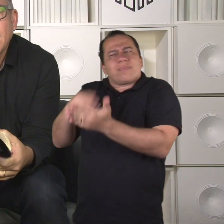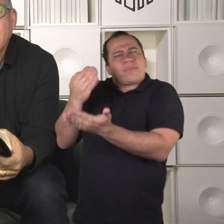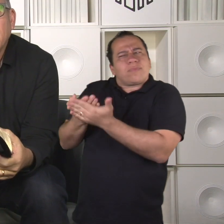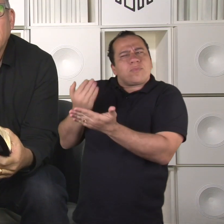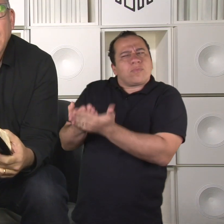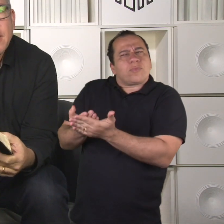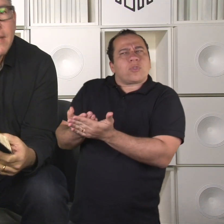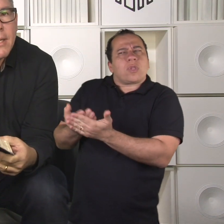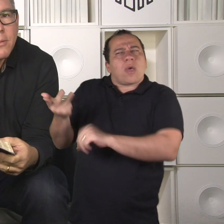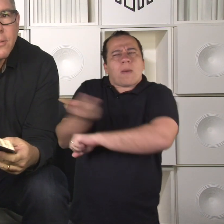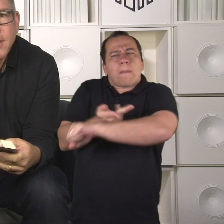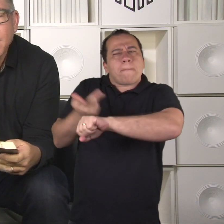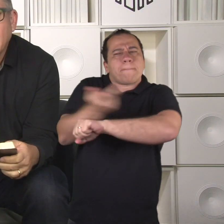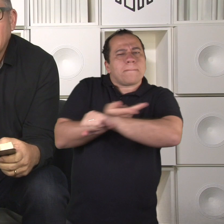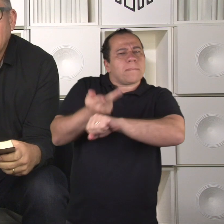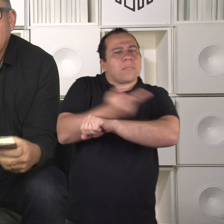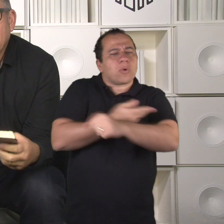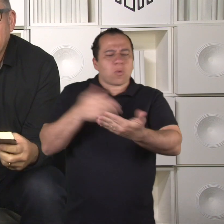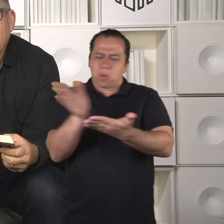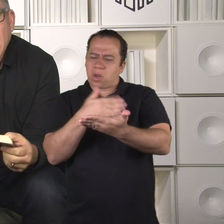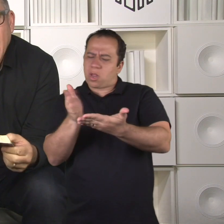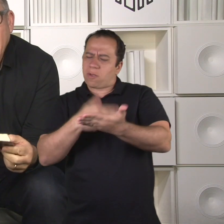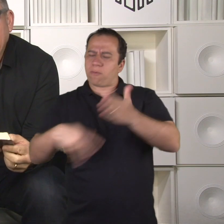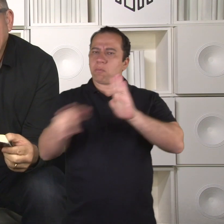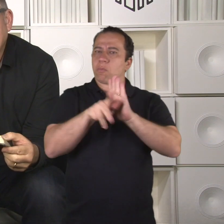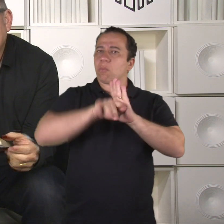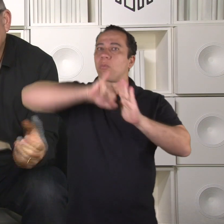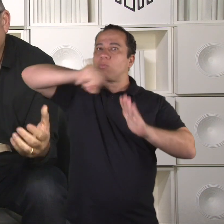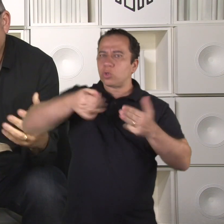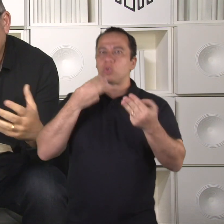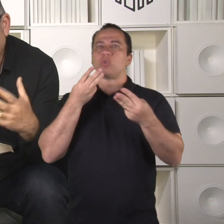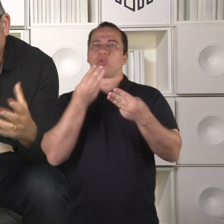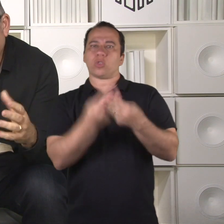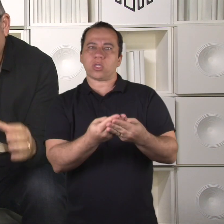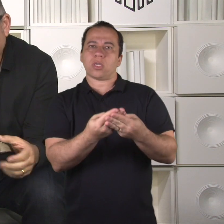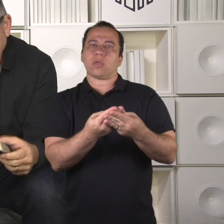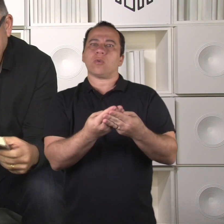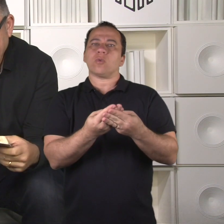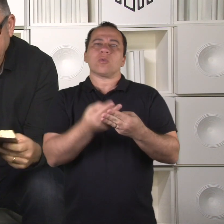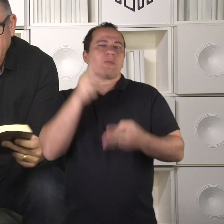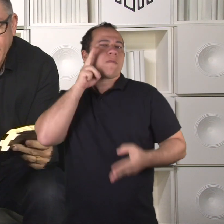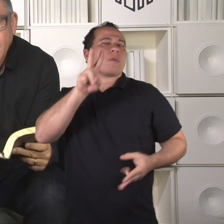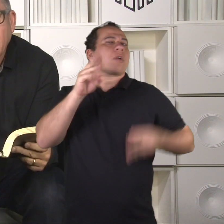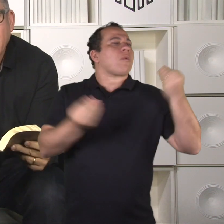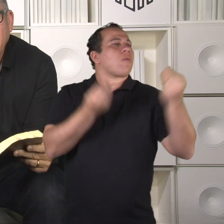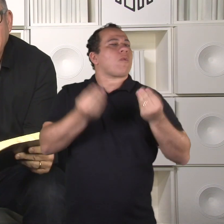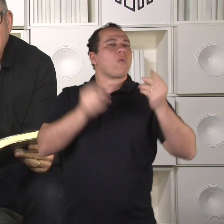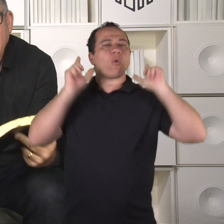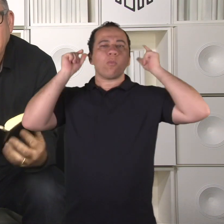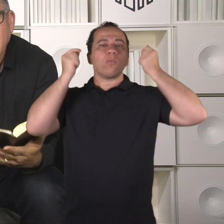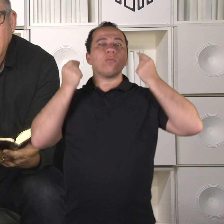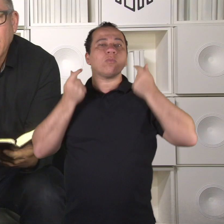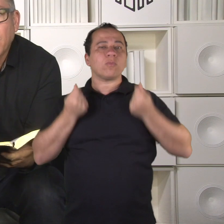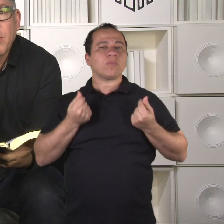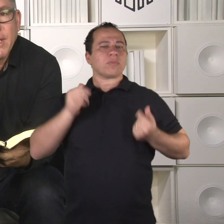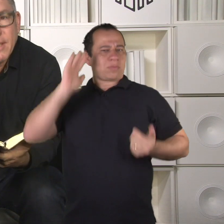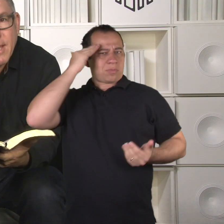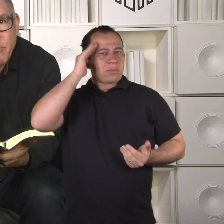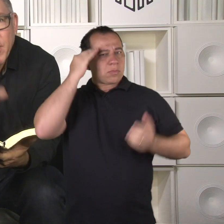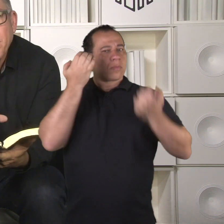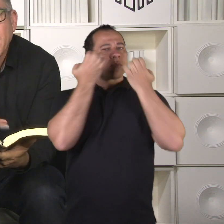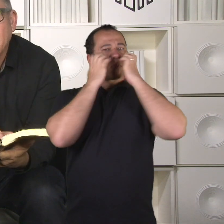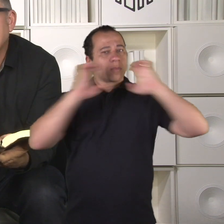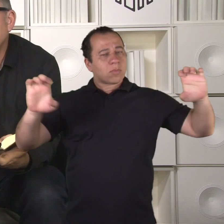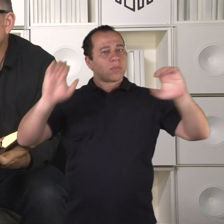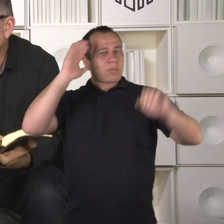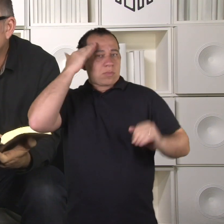rabinos, lido uma literatura judaica e a maneira como os rabinos compreendem o Evangelho e compreendem